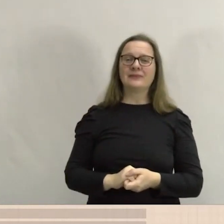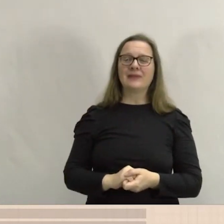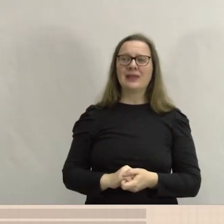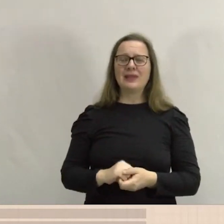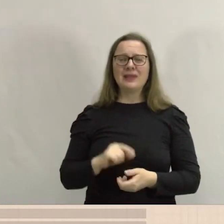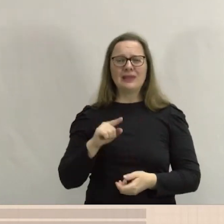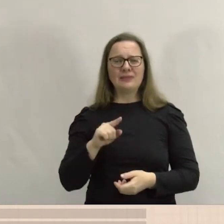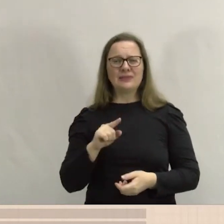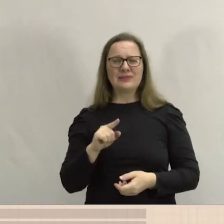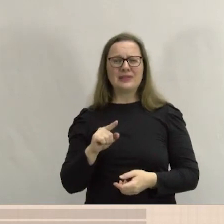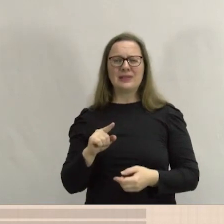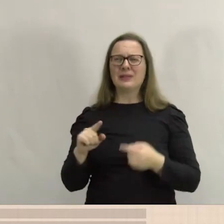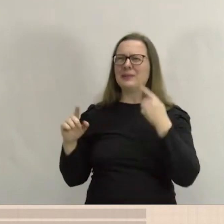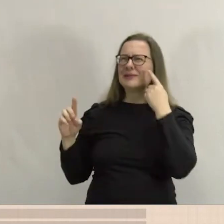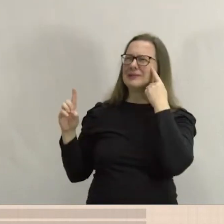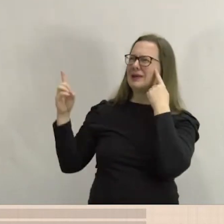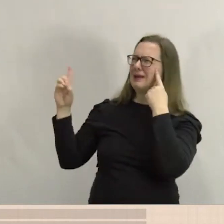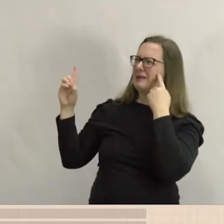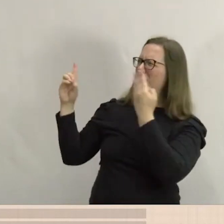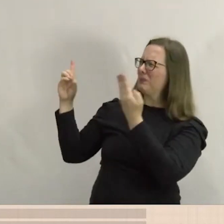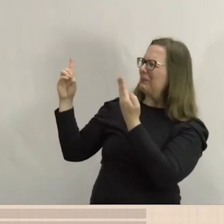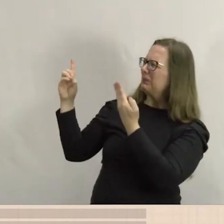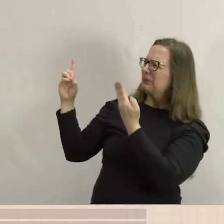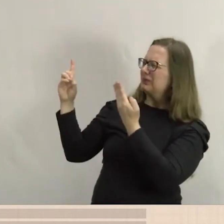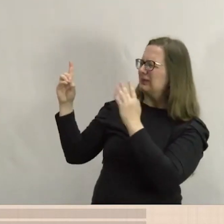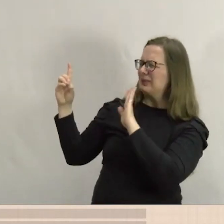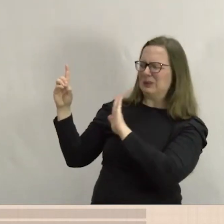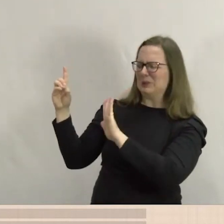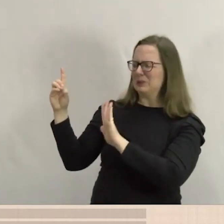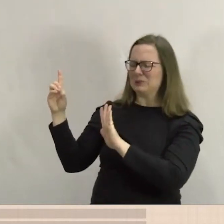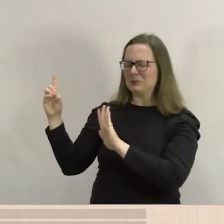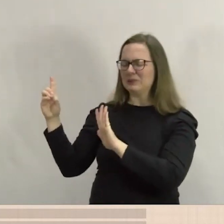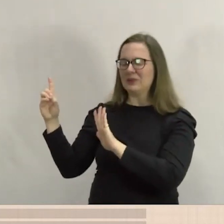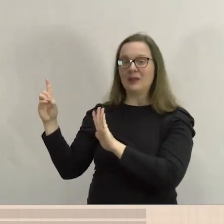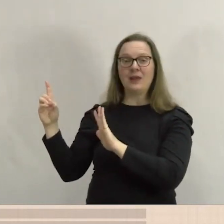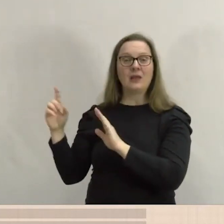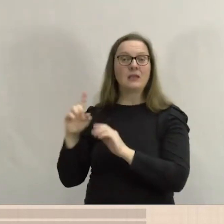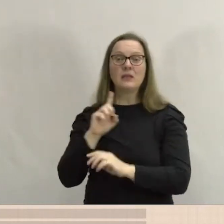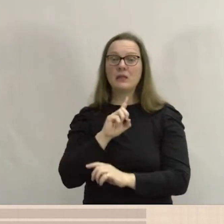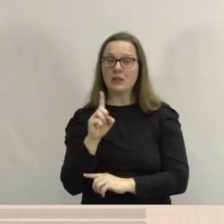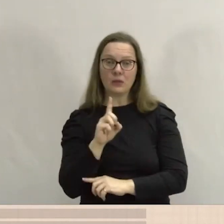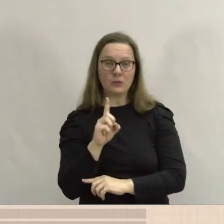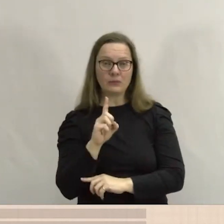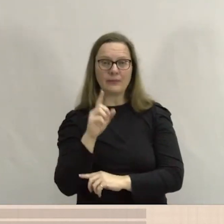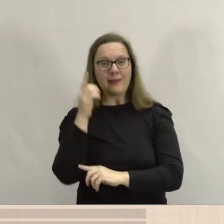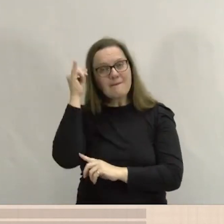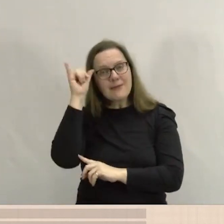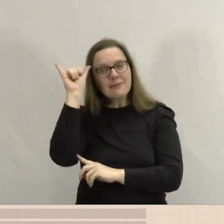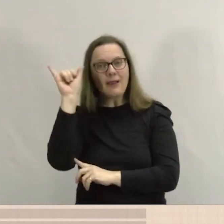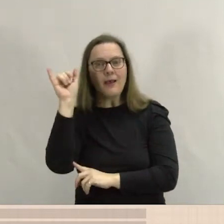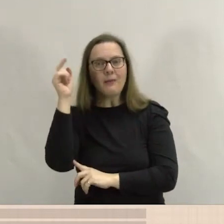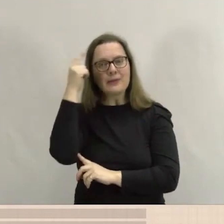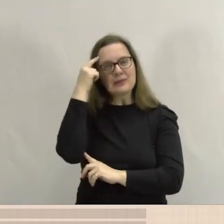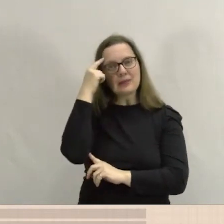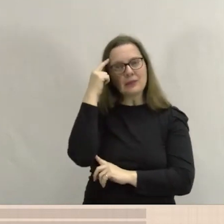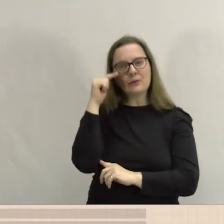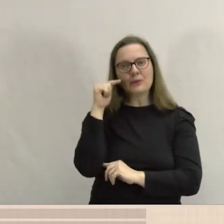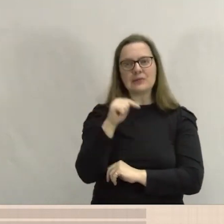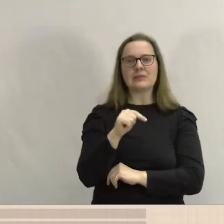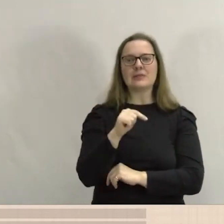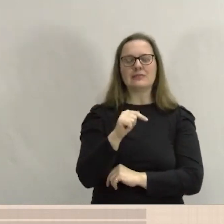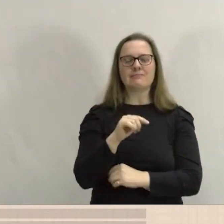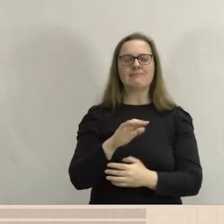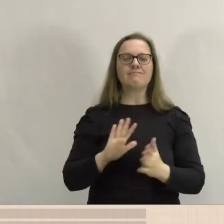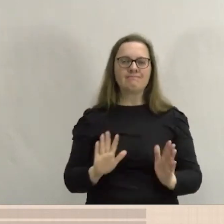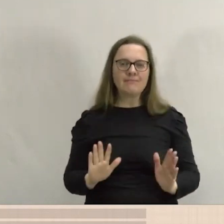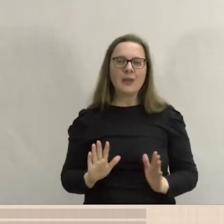assim. Isso não vem de Deus porque não passa pelo seu crivo, do seu pensamento, do seu caminho. Irmãos,